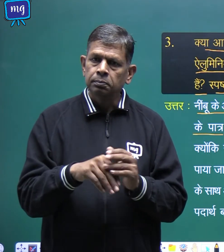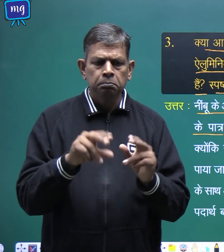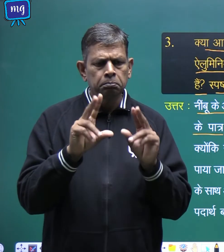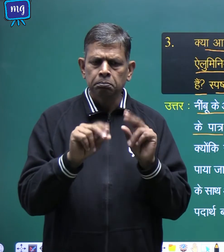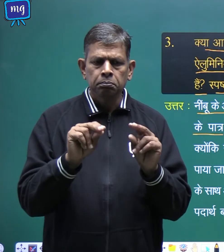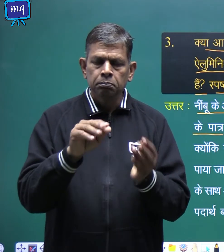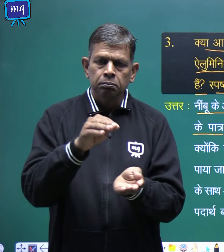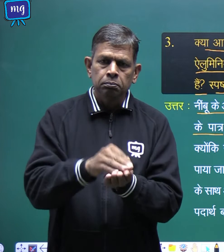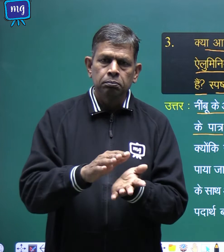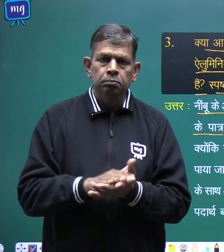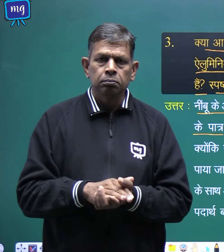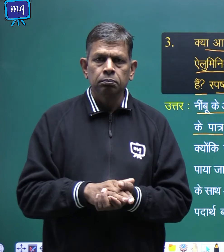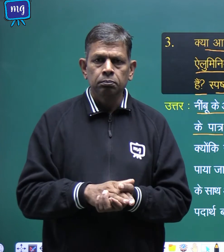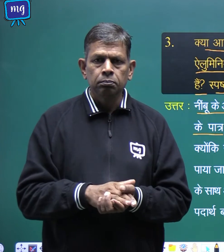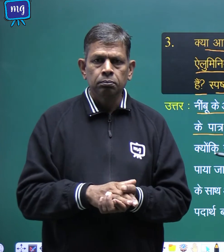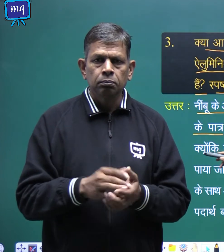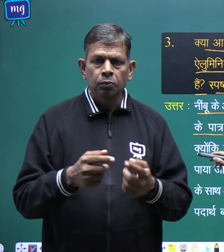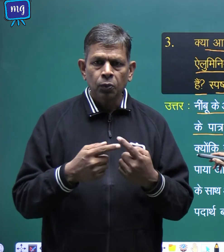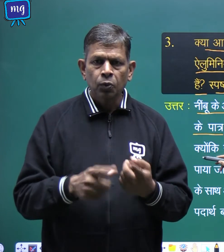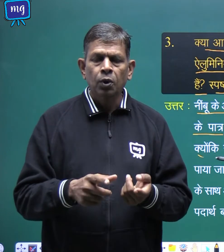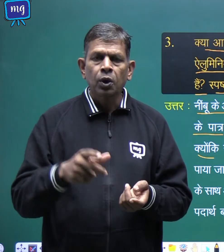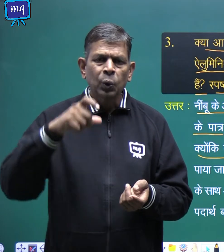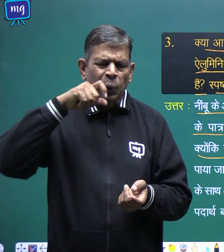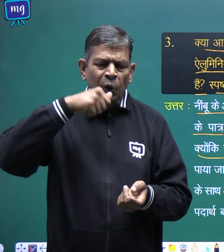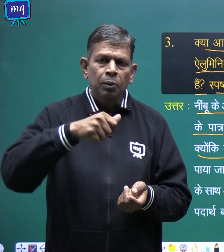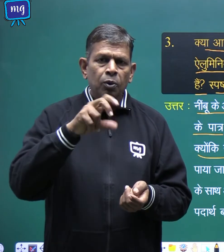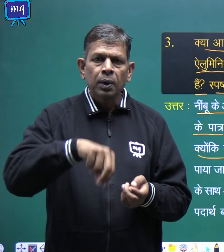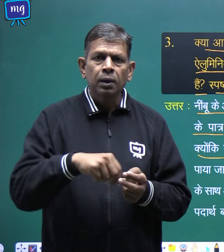नहीं रख सकते, क्योंकि नींबू में